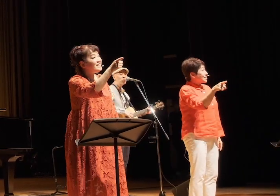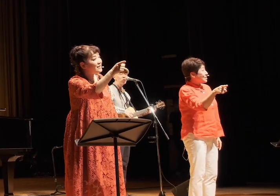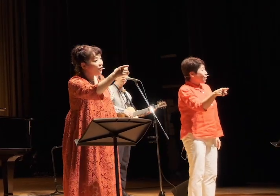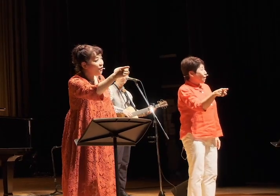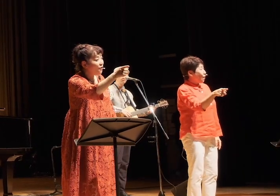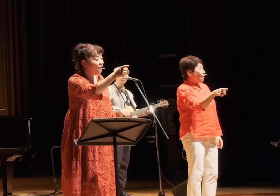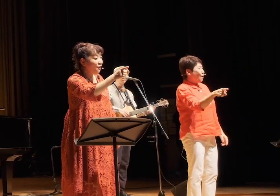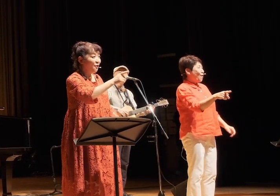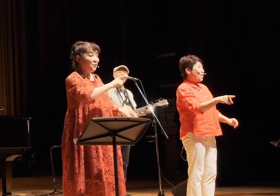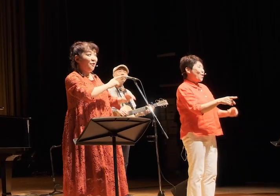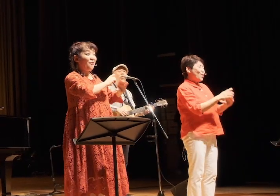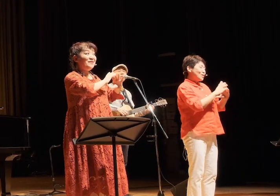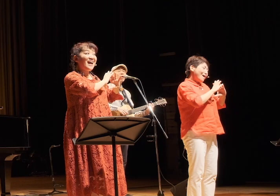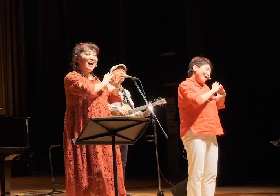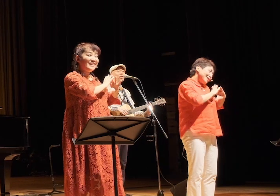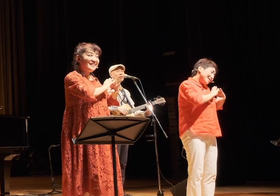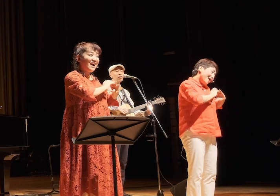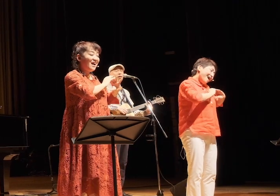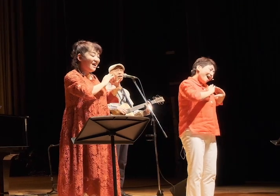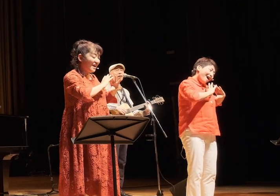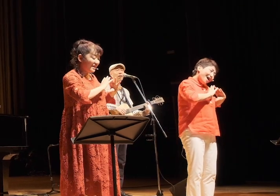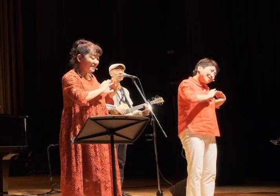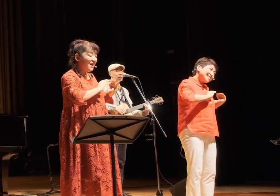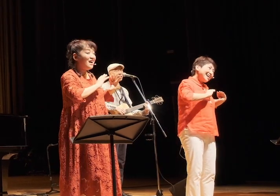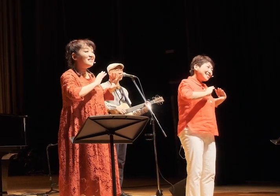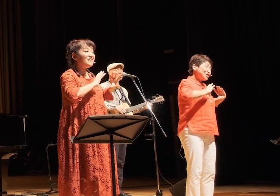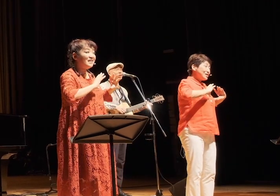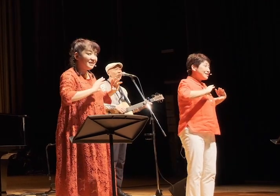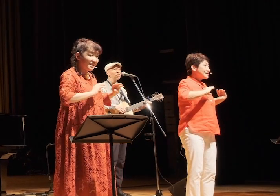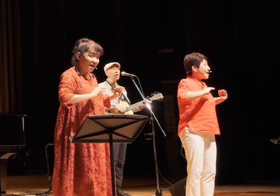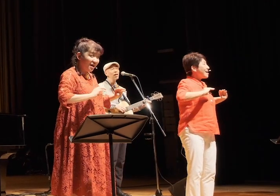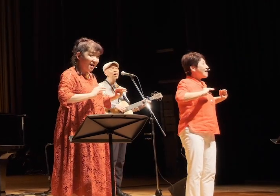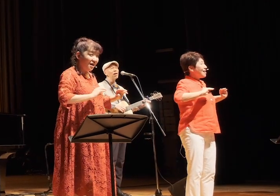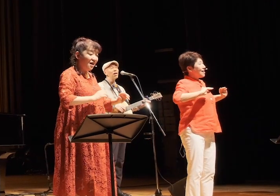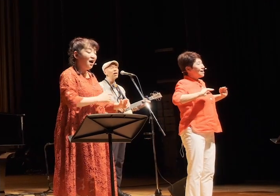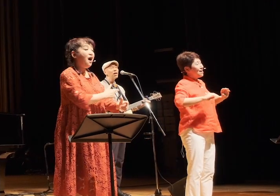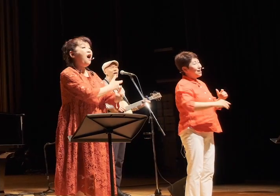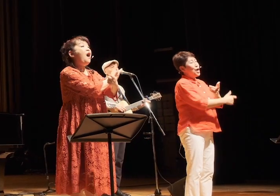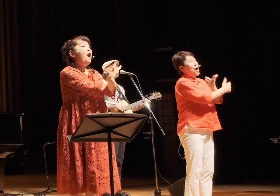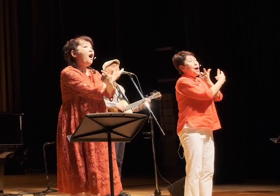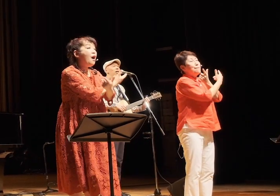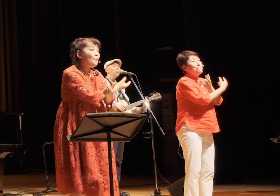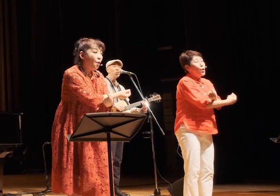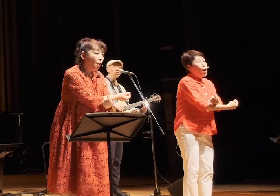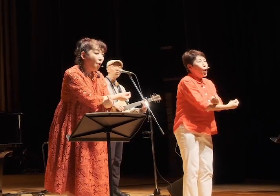じような優しさ